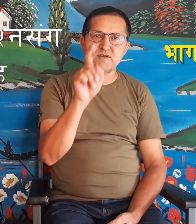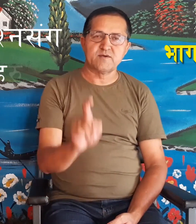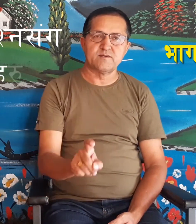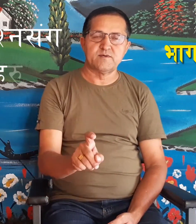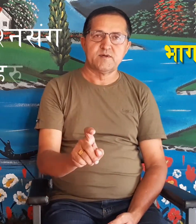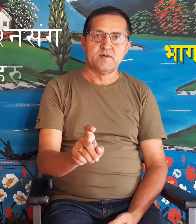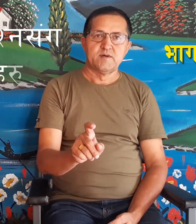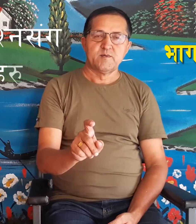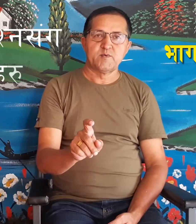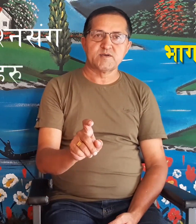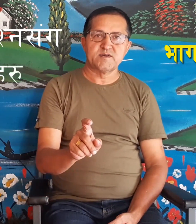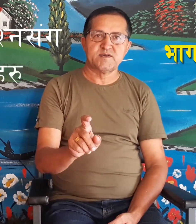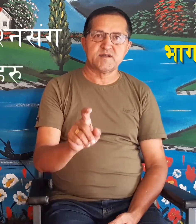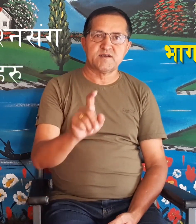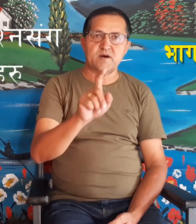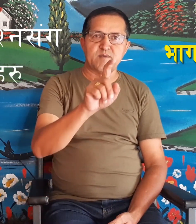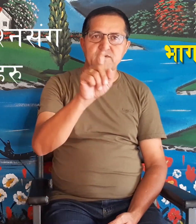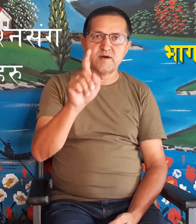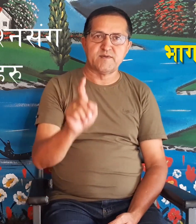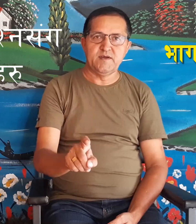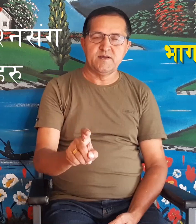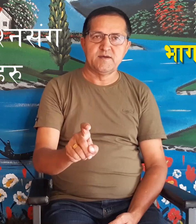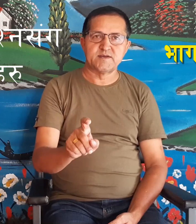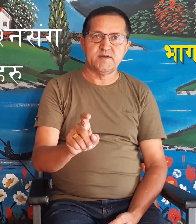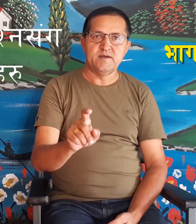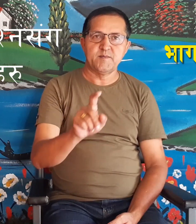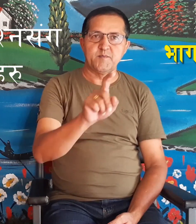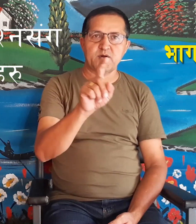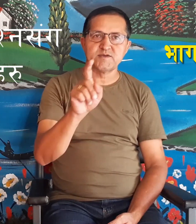प्रश्नको प्रश्न चिन्हतिर अम्ला कुदाउने, यसरी